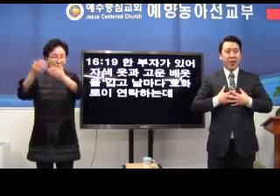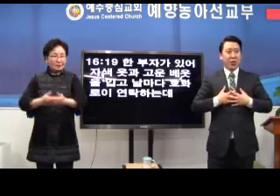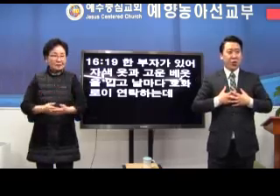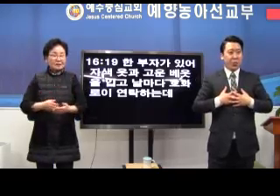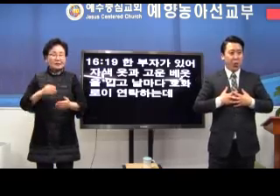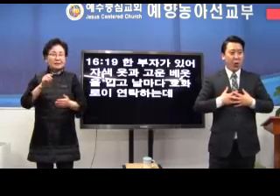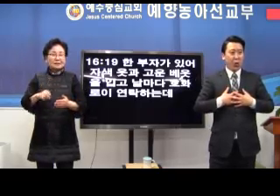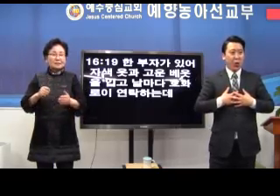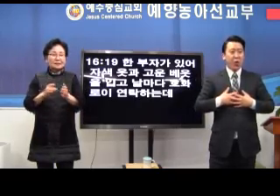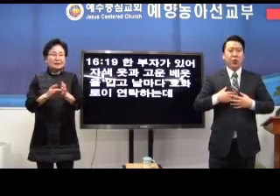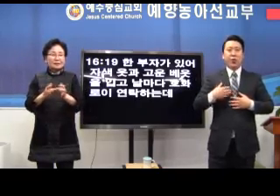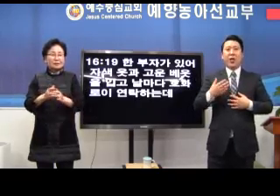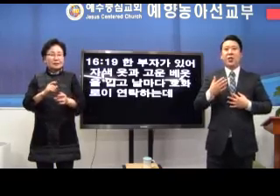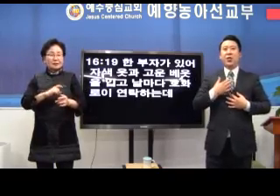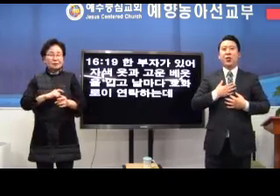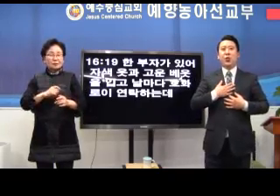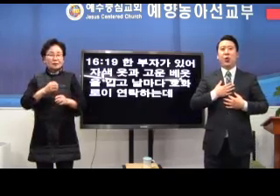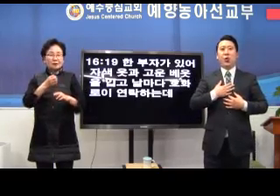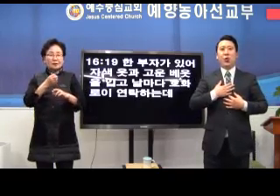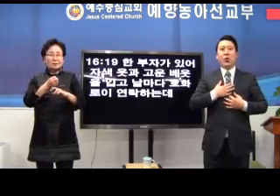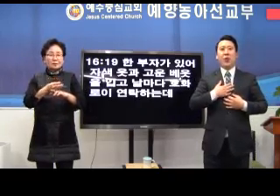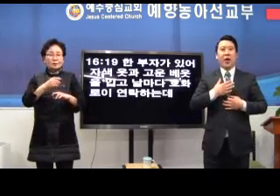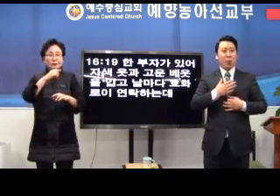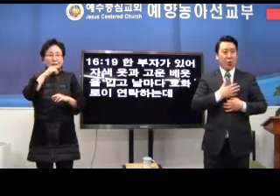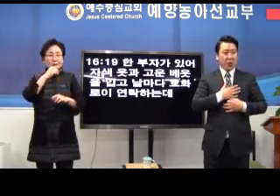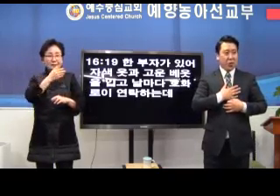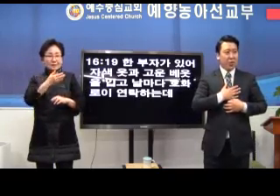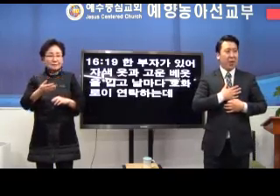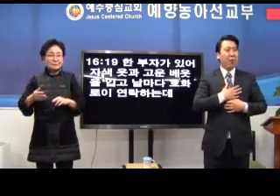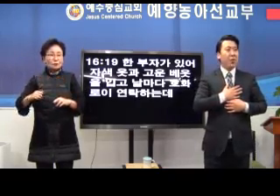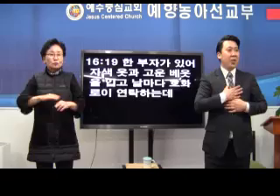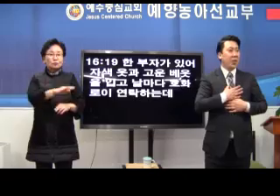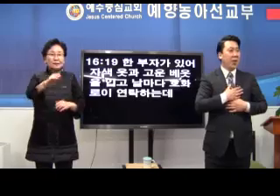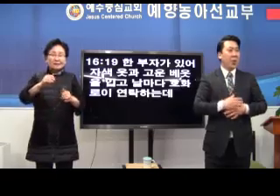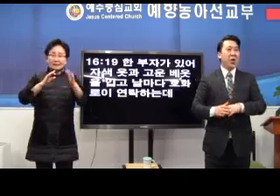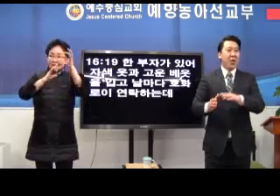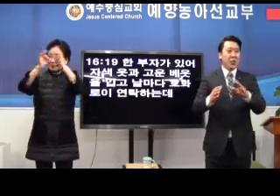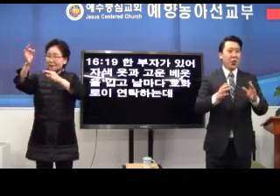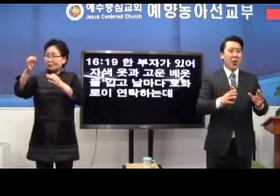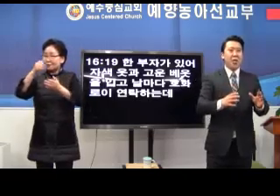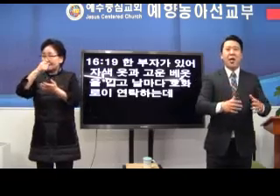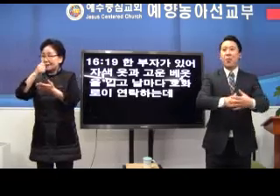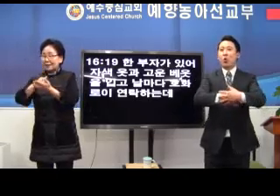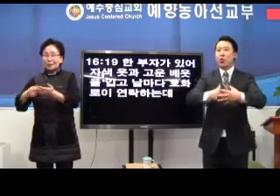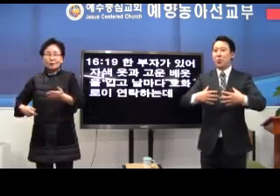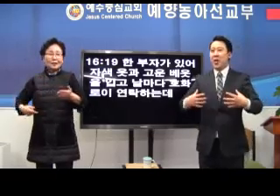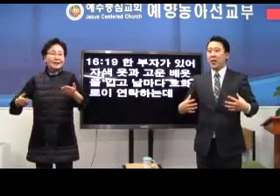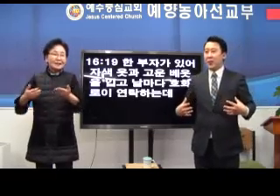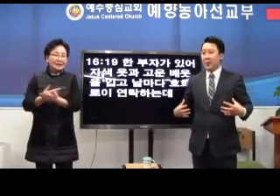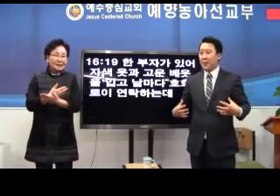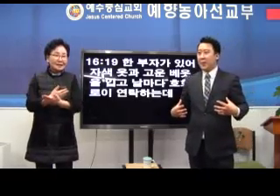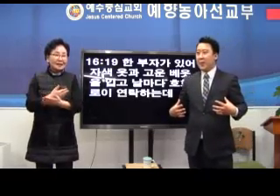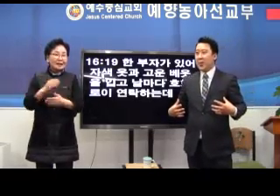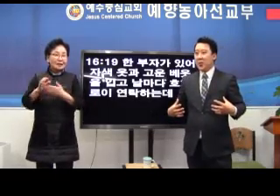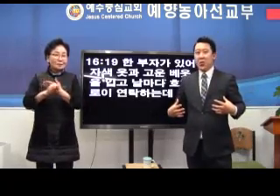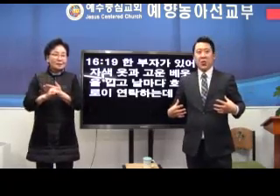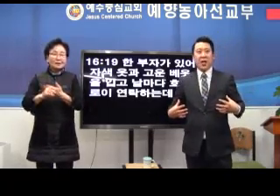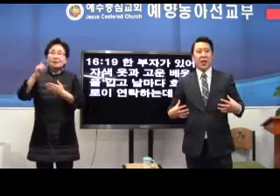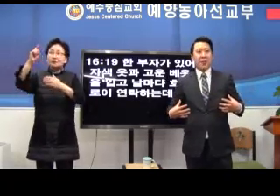예수 이름으로 우리가 실수로 내가 모르게 지은 자범죄를 회개해서 예복을 준비하라는 거예요. 이것이